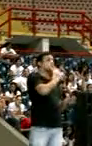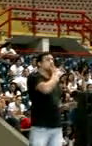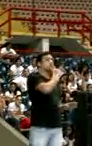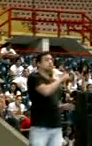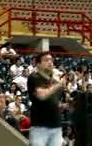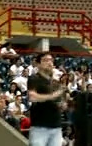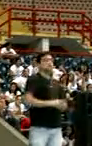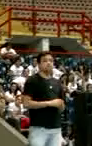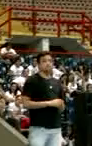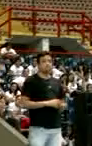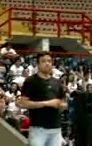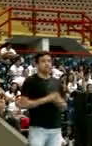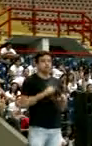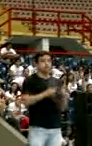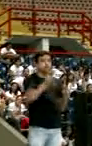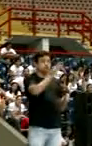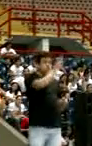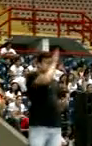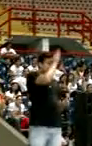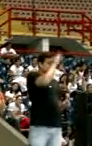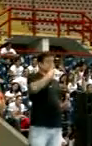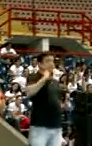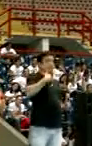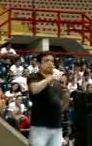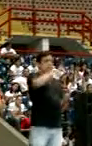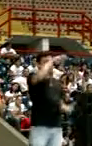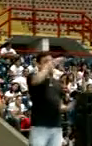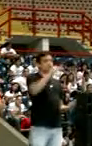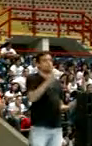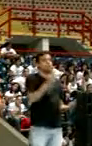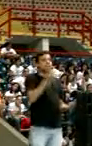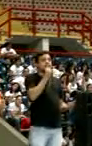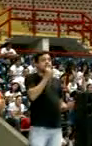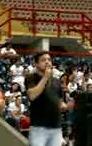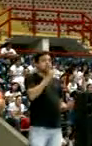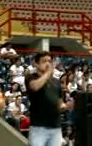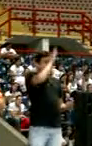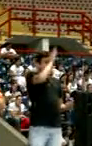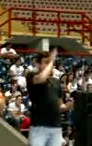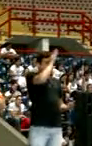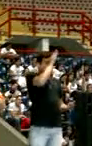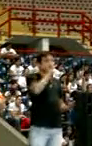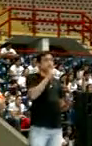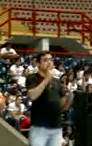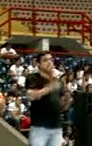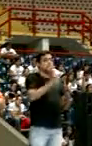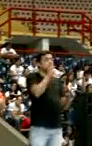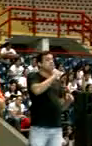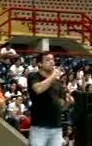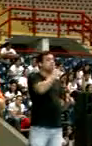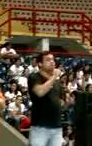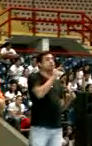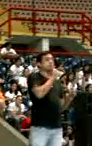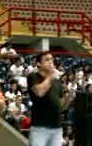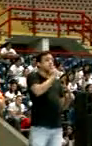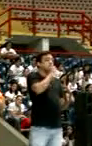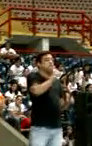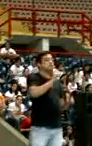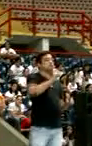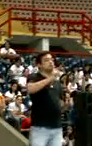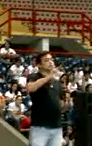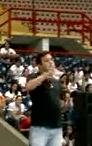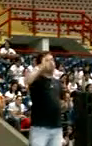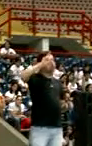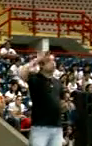mãe. Apesar do sobrinho ser mais velho, e quem deveria ter assumido era o sobrinho era por parte de mãe, e a mãe tinha origem